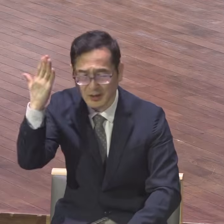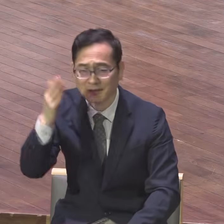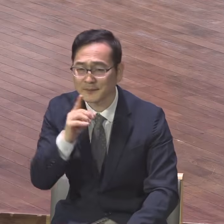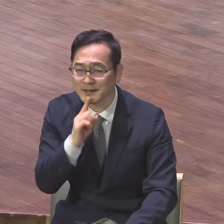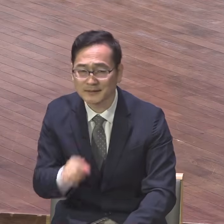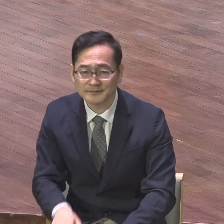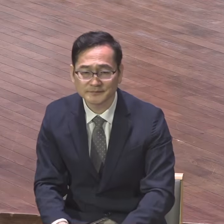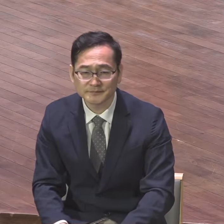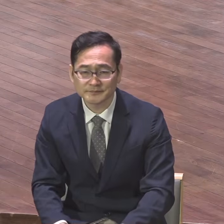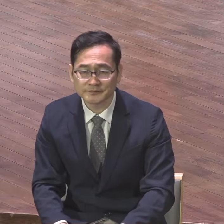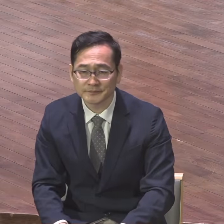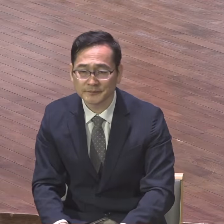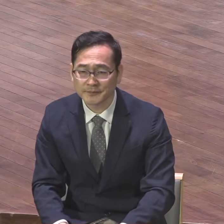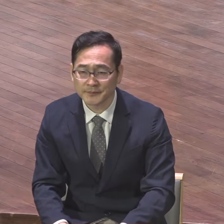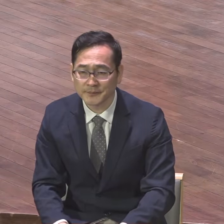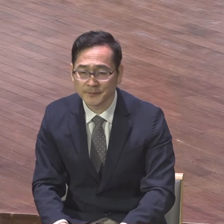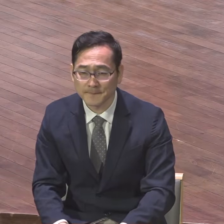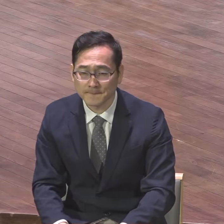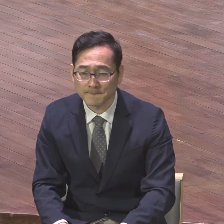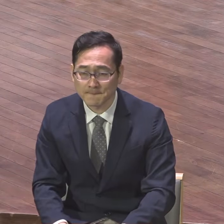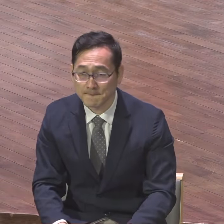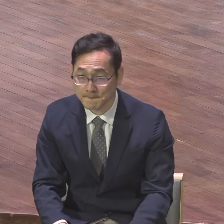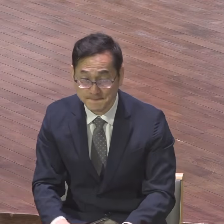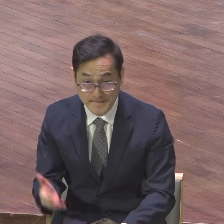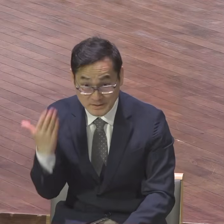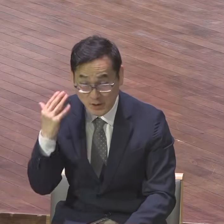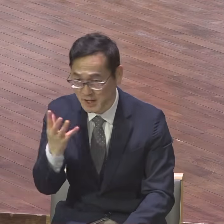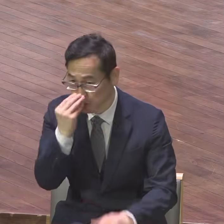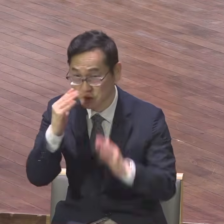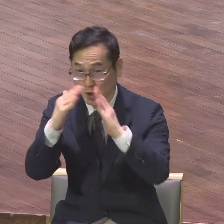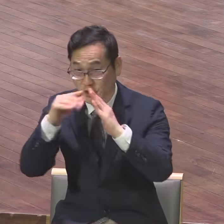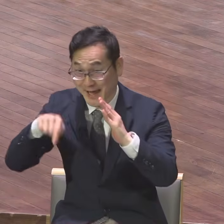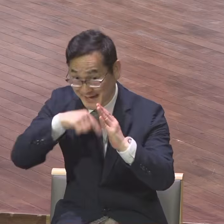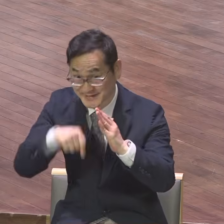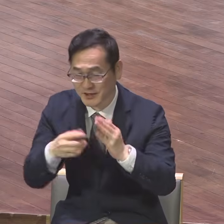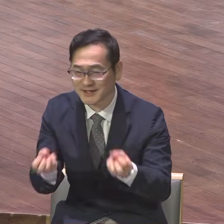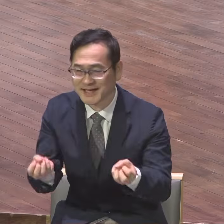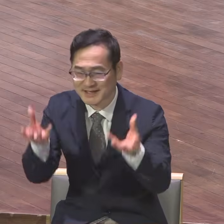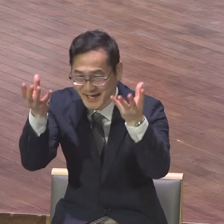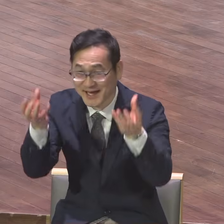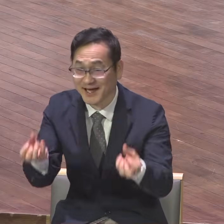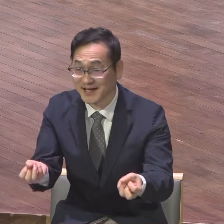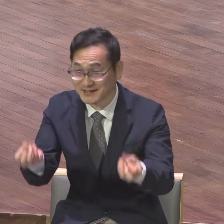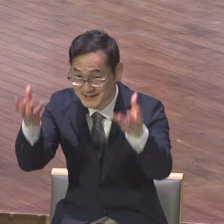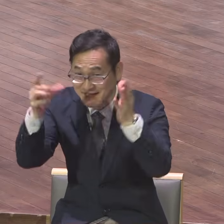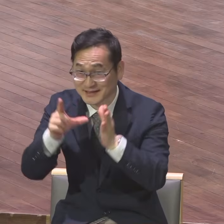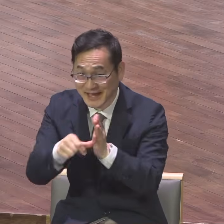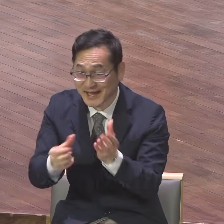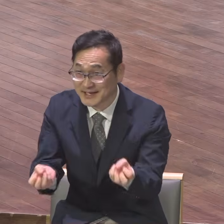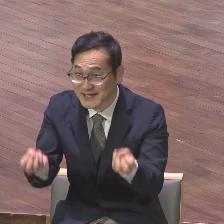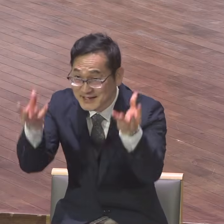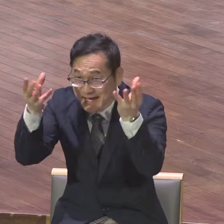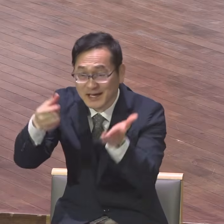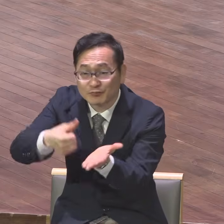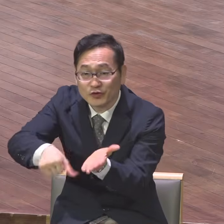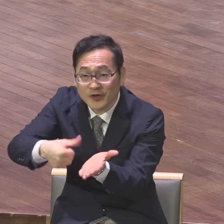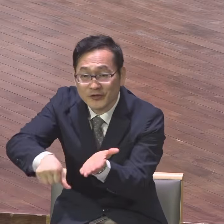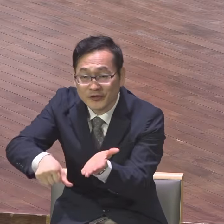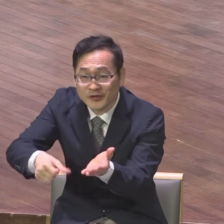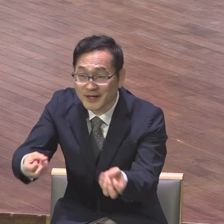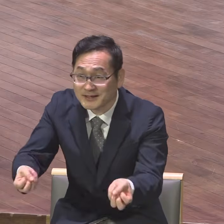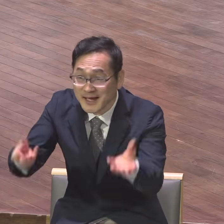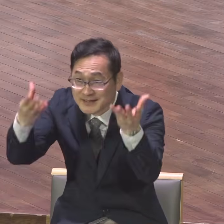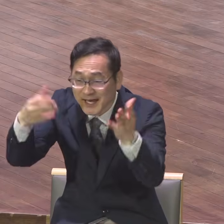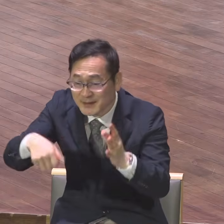그걸 강조하잖아요. 이 말씀은요, 당시 신전에서 제사 드리는데 쓰였던 제물입니다. 신전에 제사를